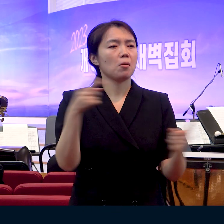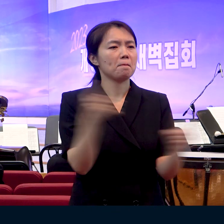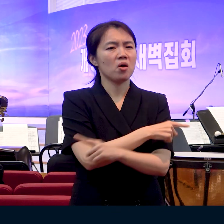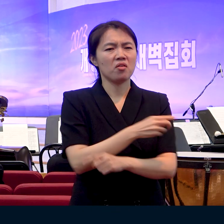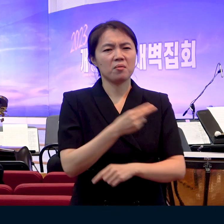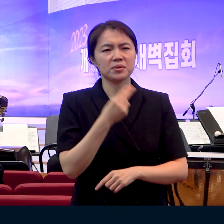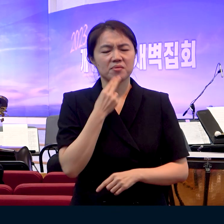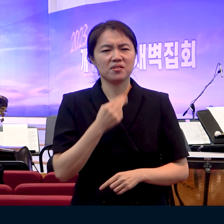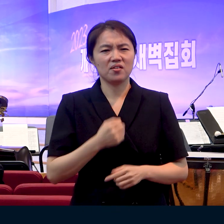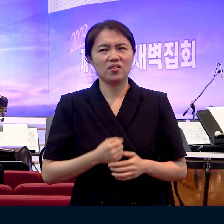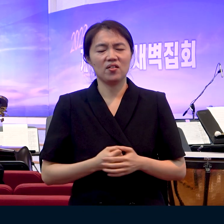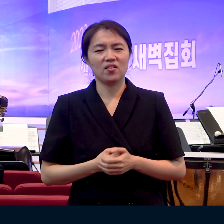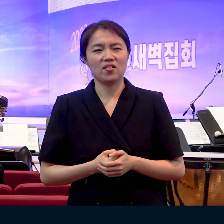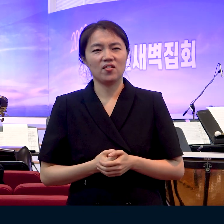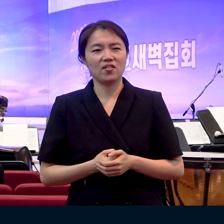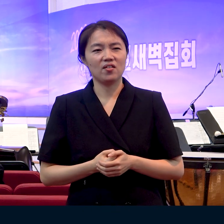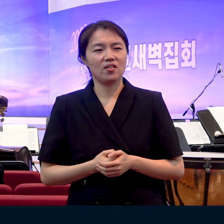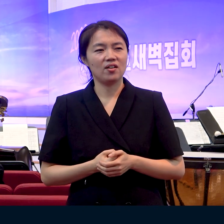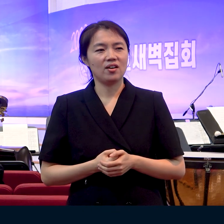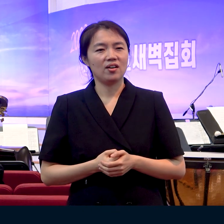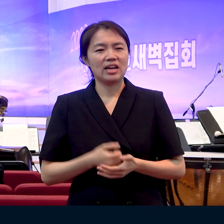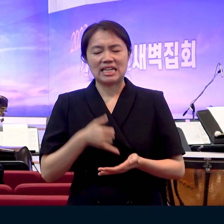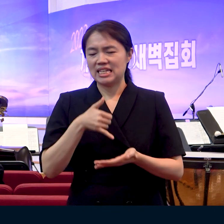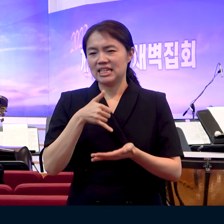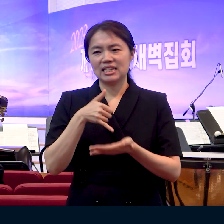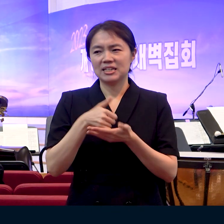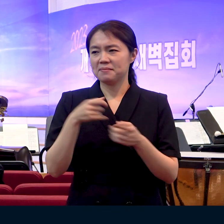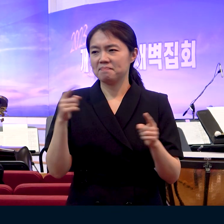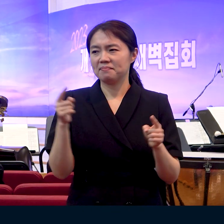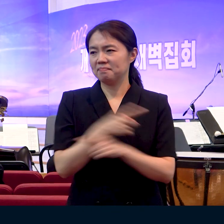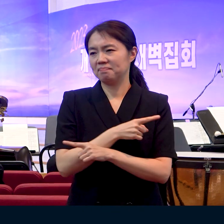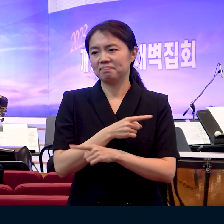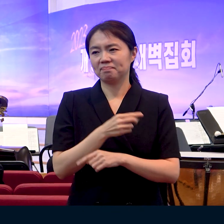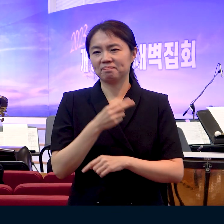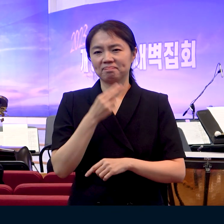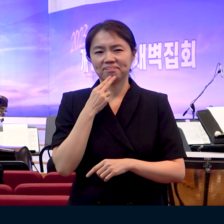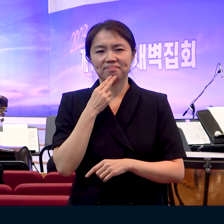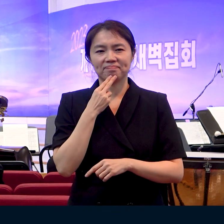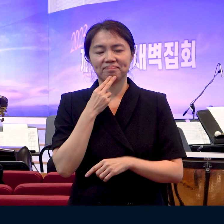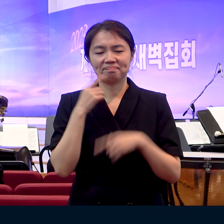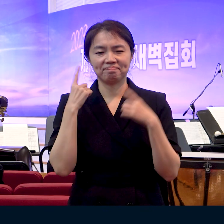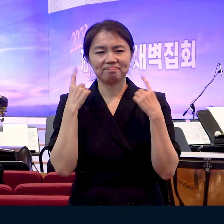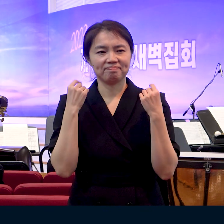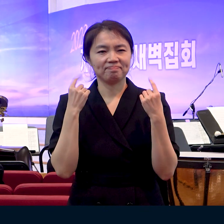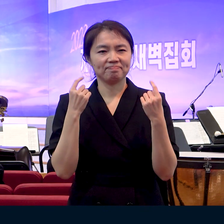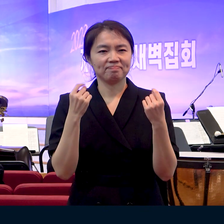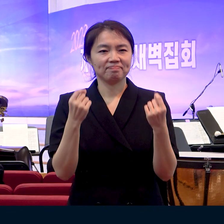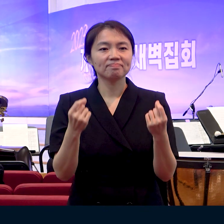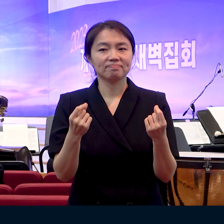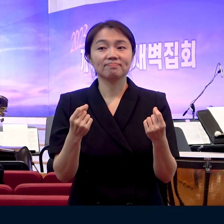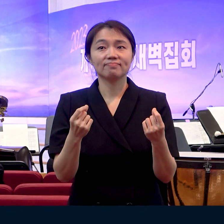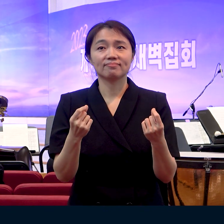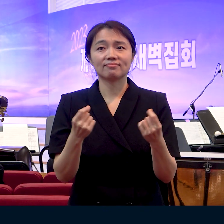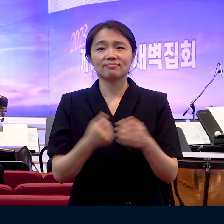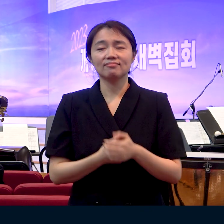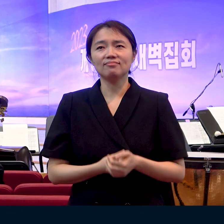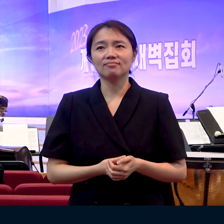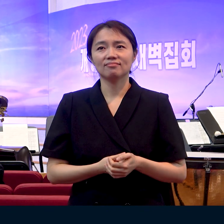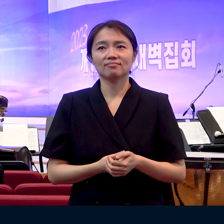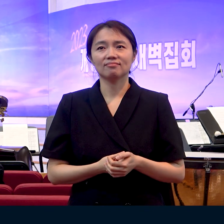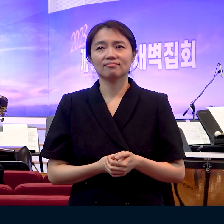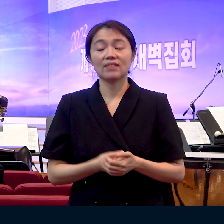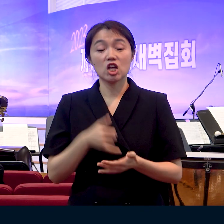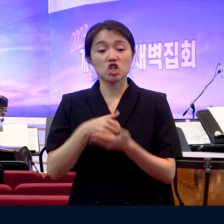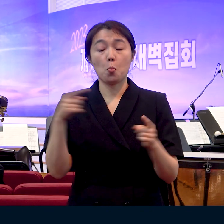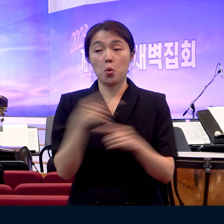바꿔야 되는데, 이 부분에서 뭔가 문제가 생긴 거 아니에요? 이 단계에서 문제가 생긴 거예요. 그리고 은혜를 받았으면